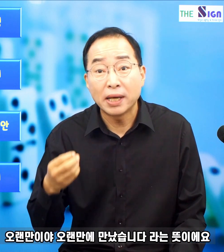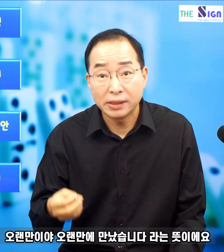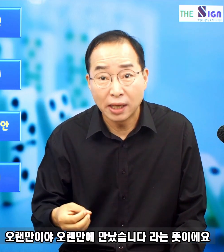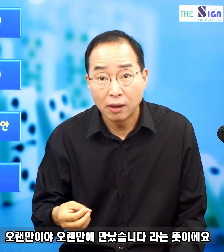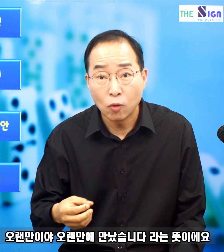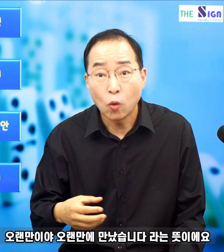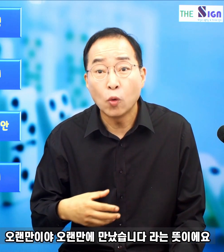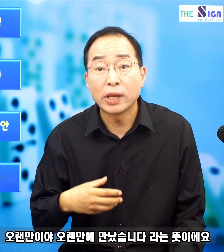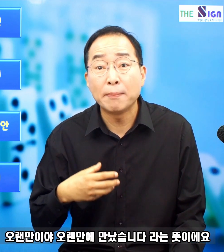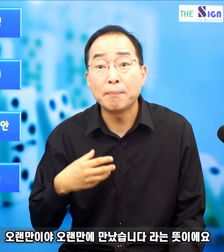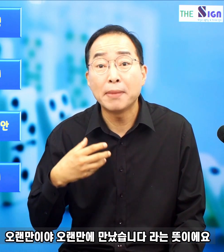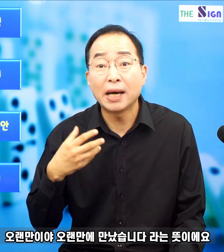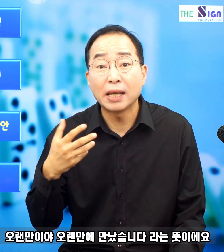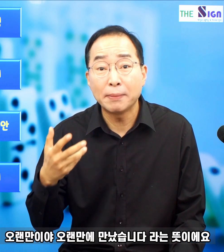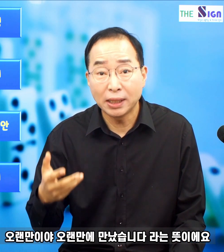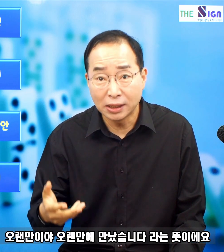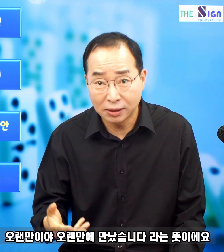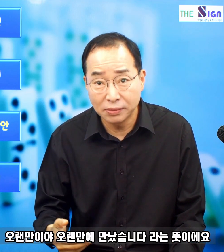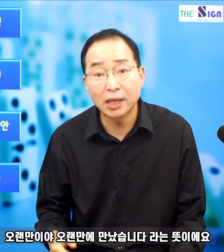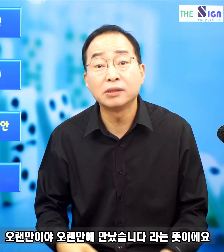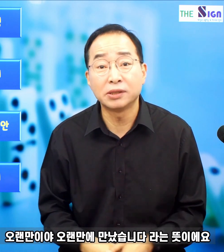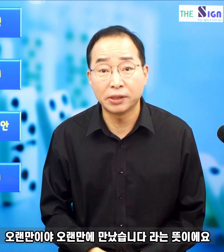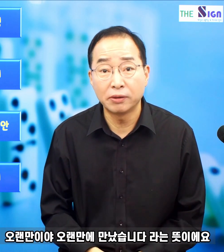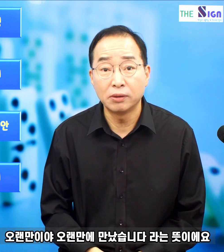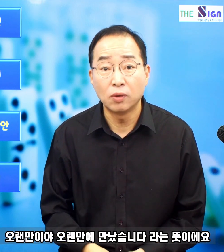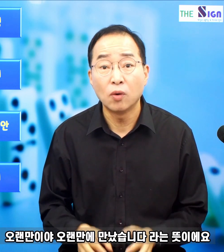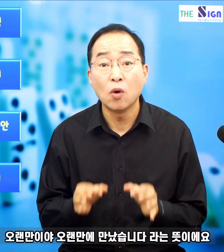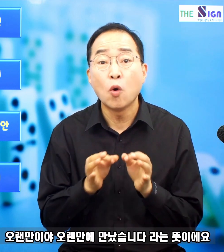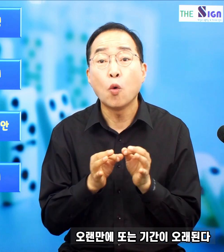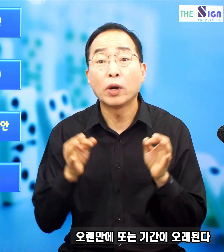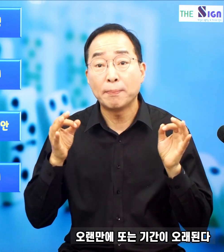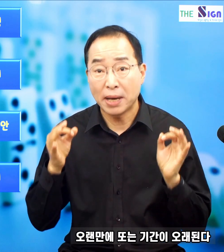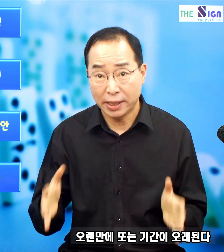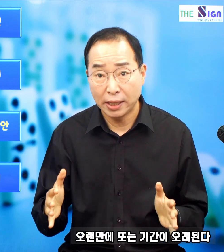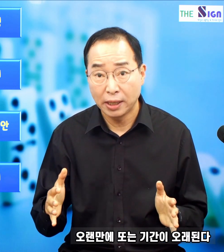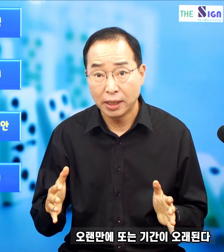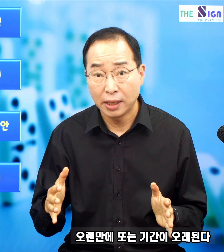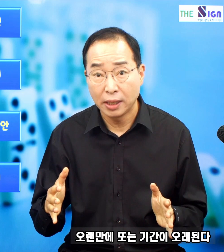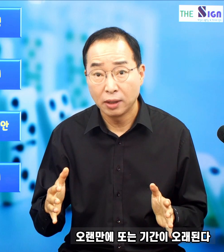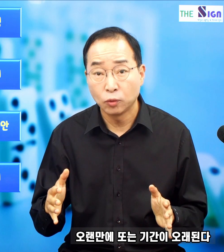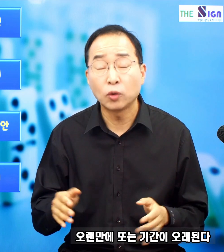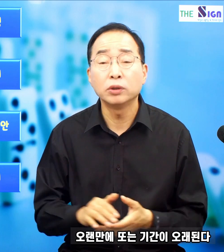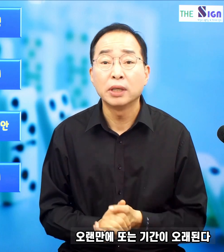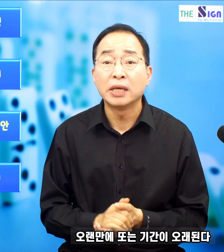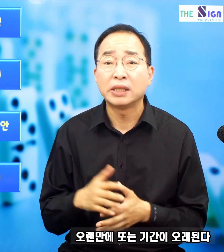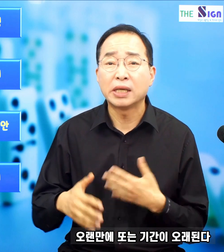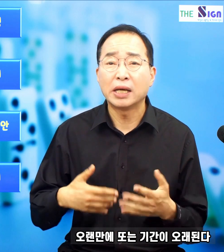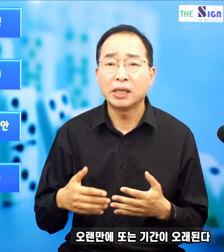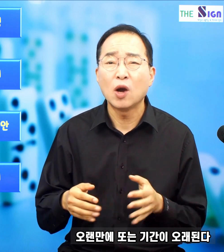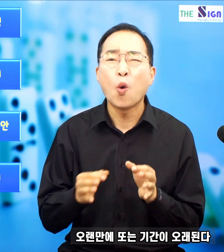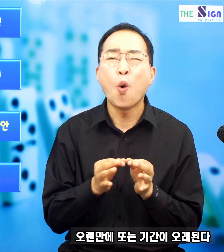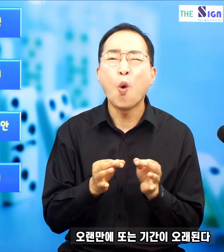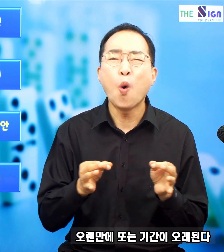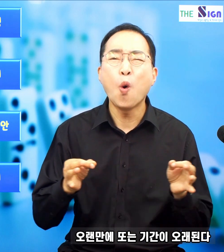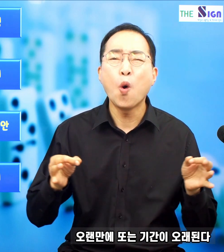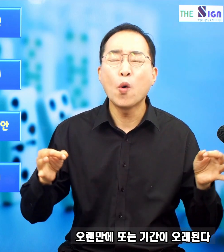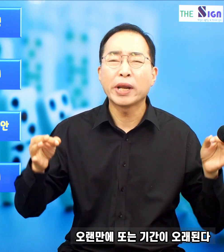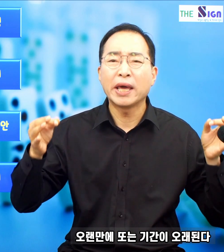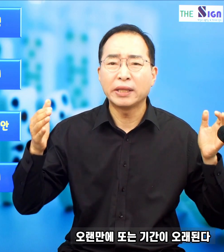오랜만이야. 오랜만에 만났습니다 라는 뜻이에요. 오랜만에. 또는 기간이